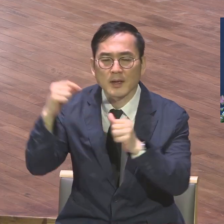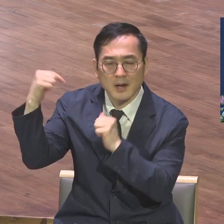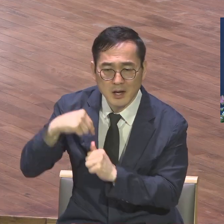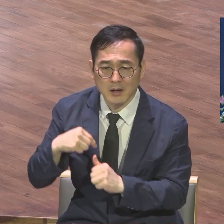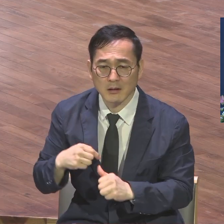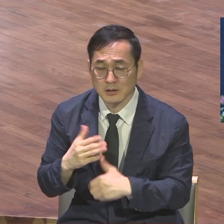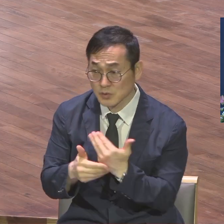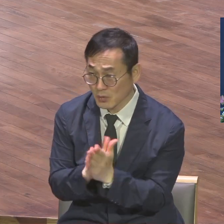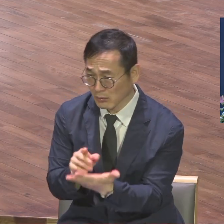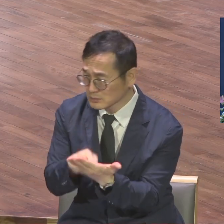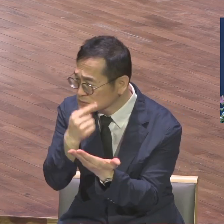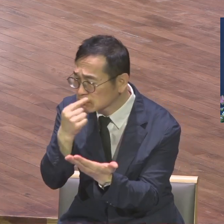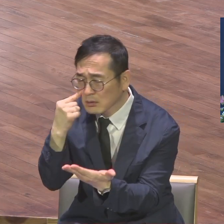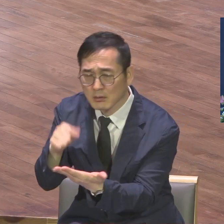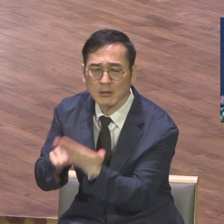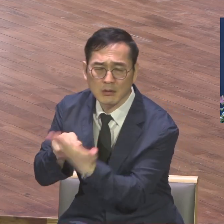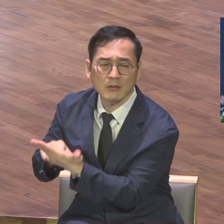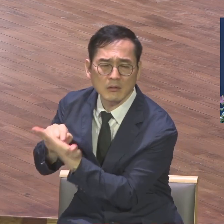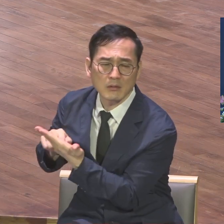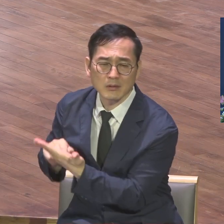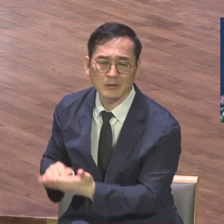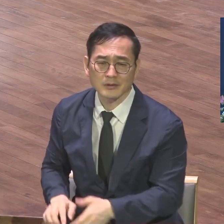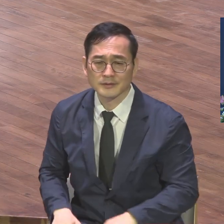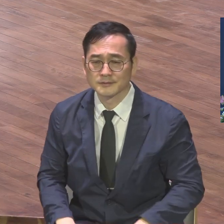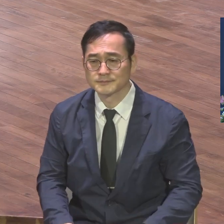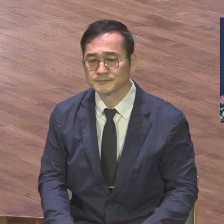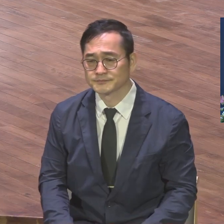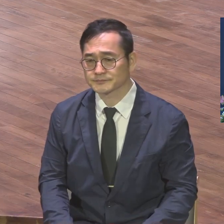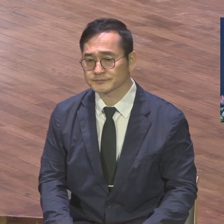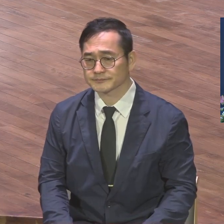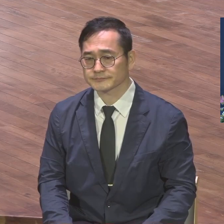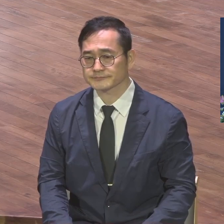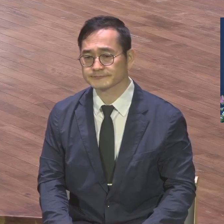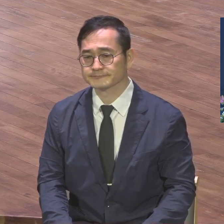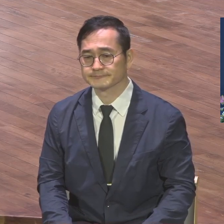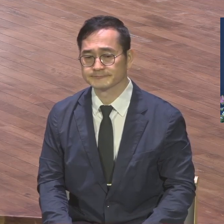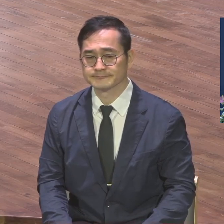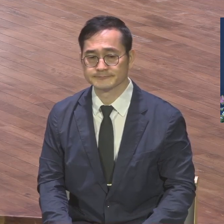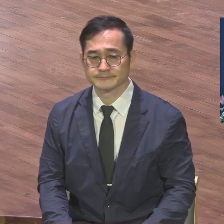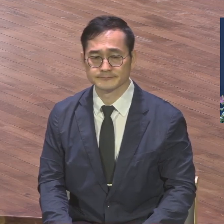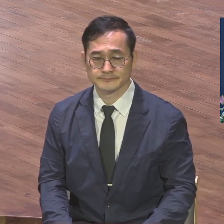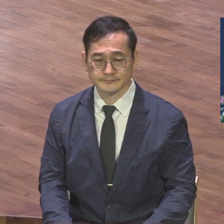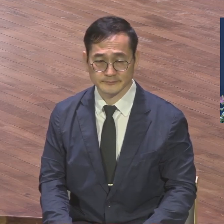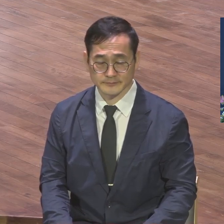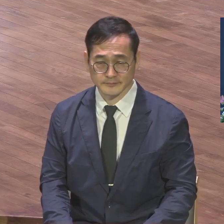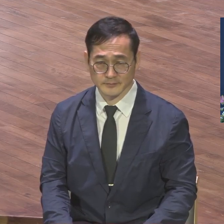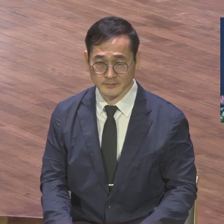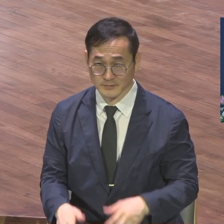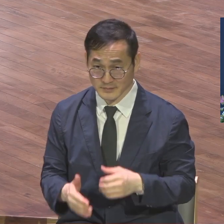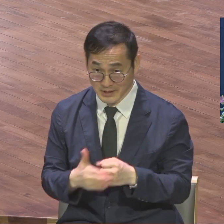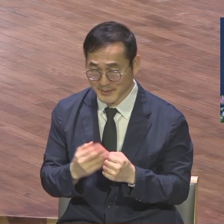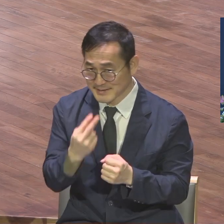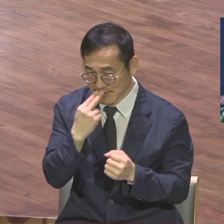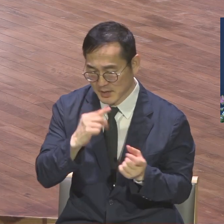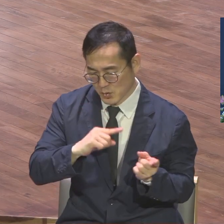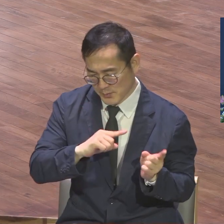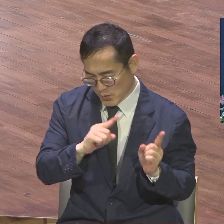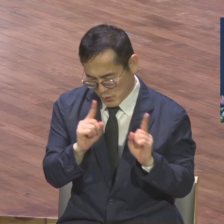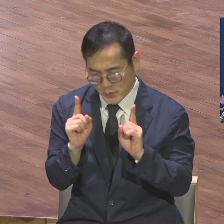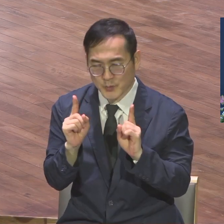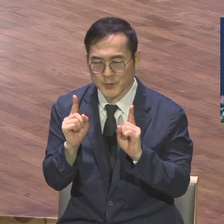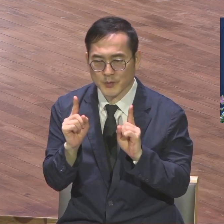그렇기 때문에 우리는 어떤 상황 속에서도 생명을 회복시켜